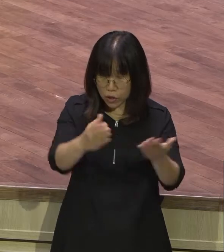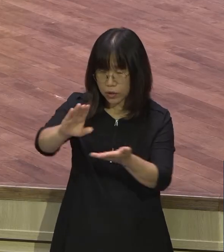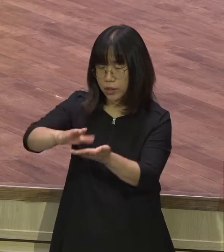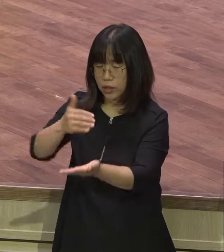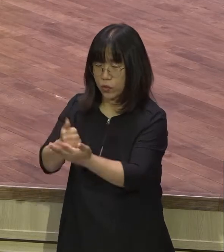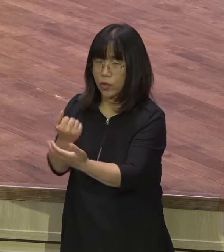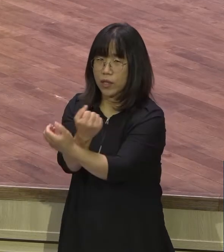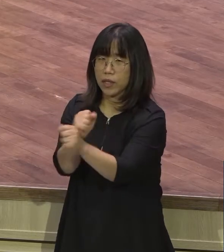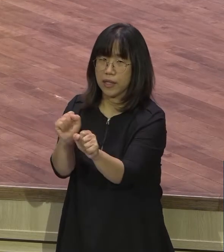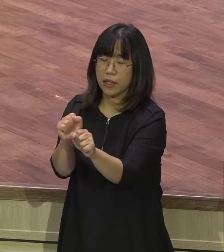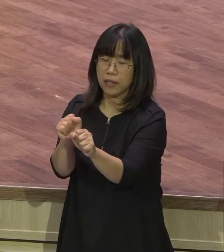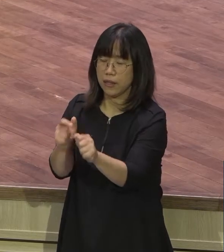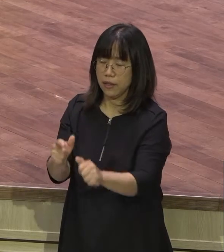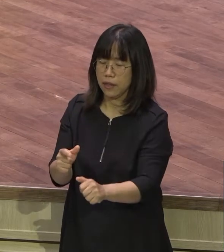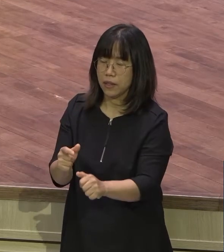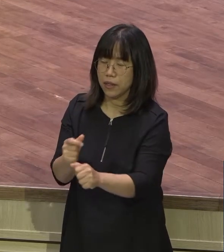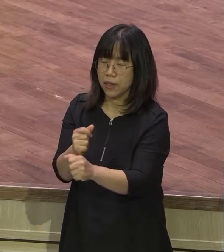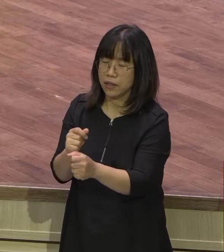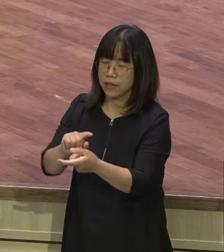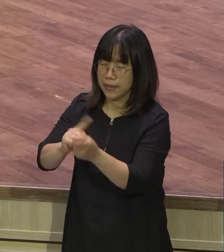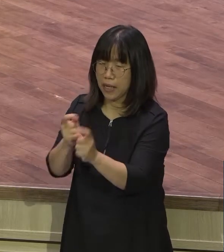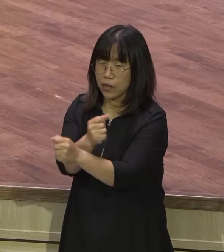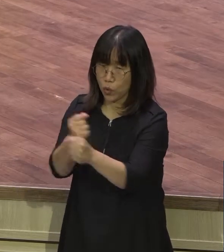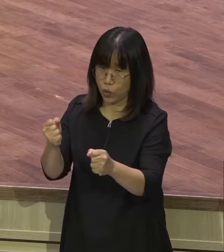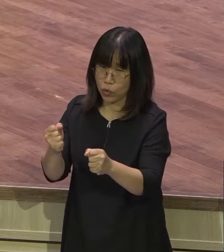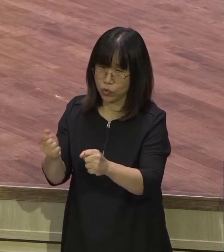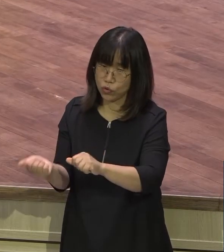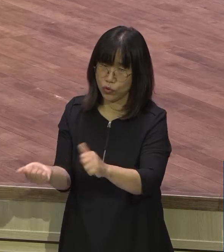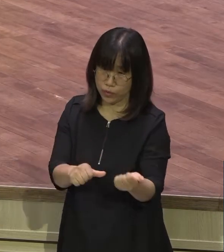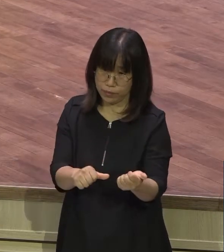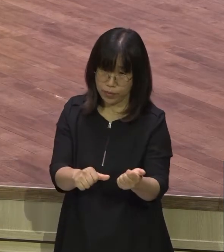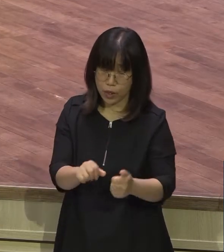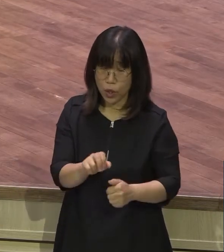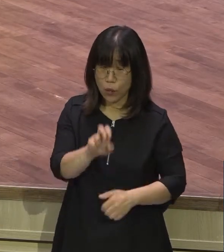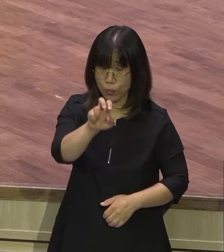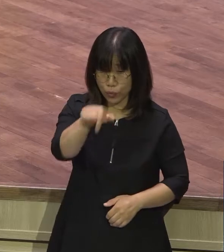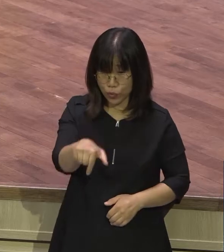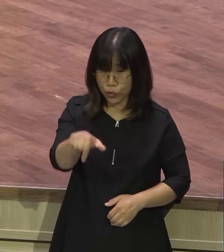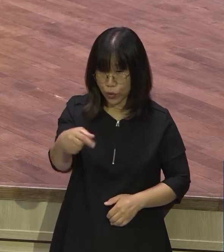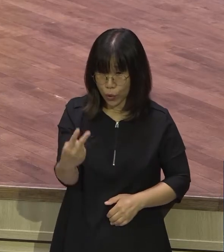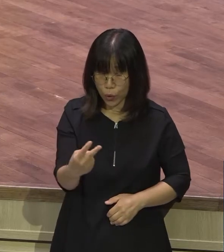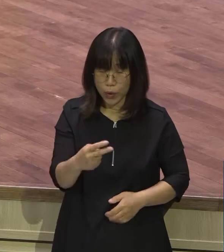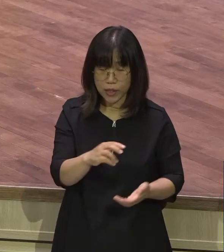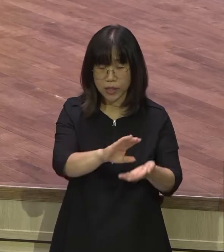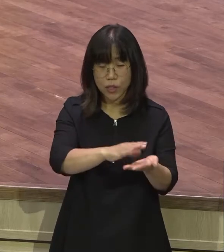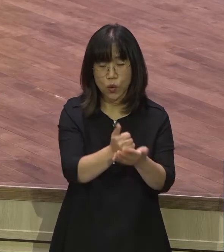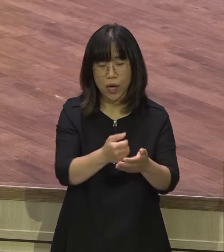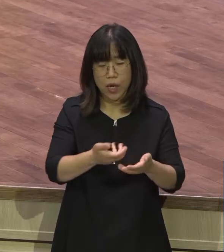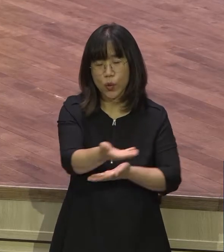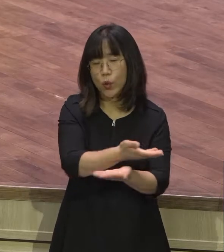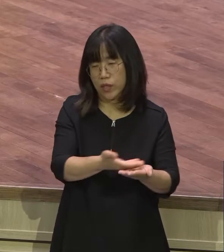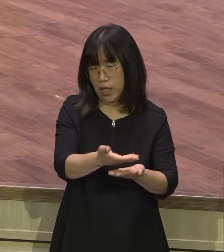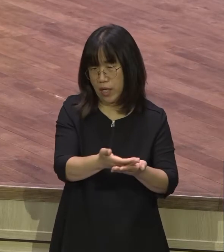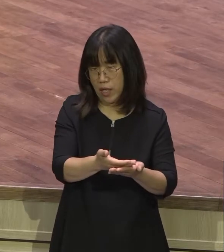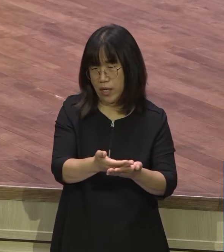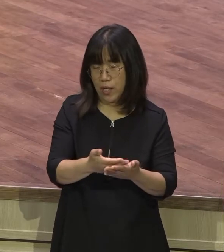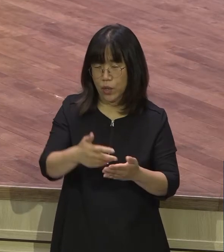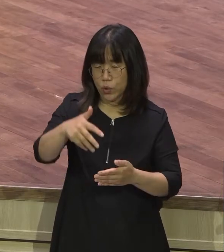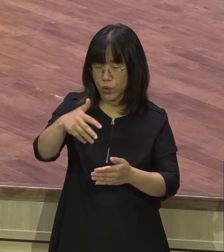그리고 무교절은 예수 그리스도의 교제입니다. 그리스도의 교제. 초실절은 부활. 칠칠절은